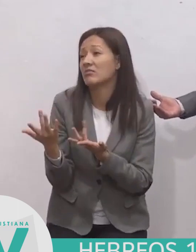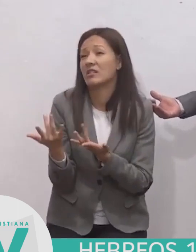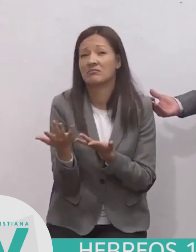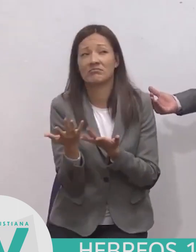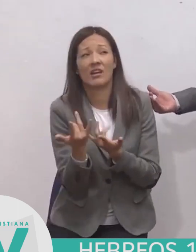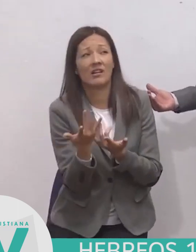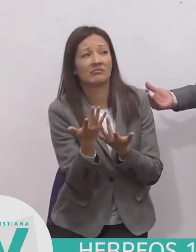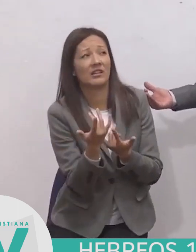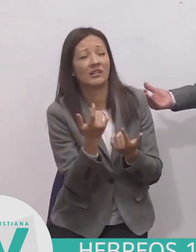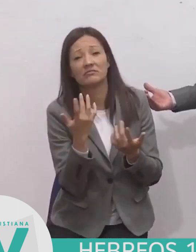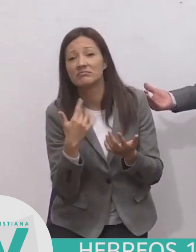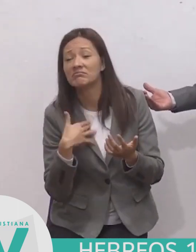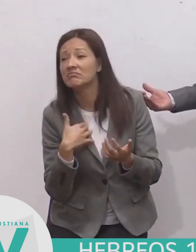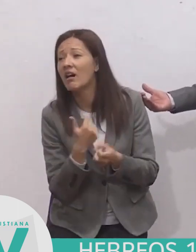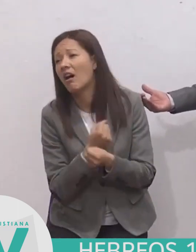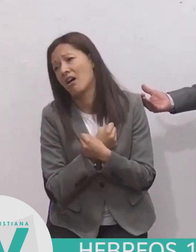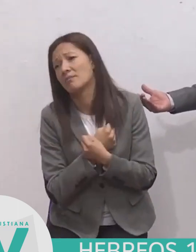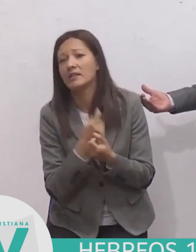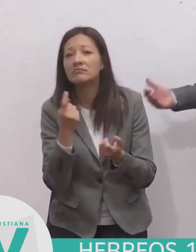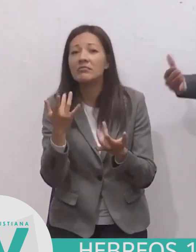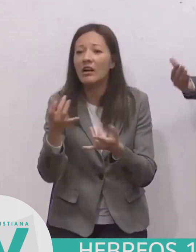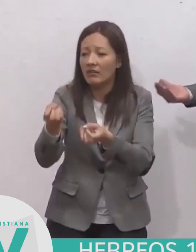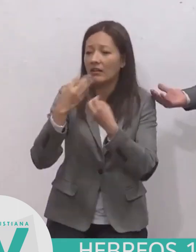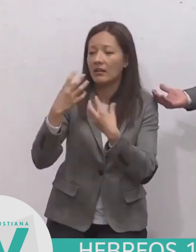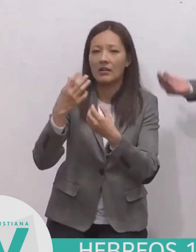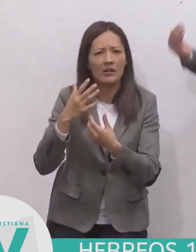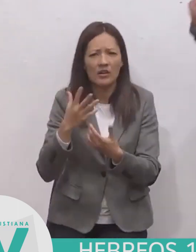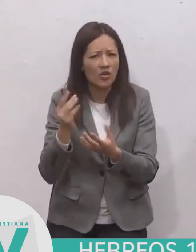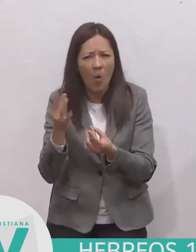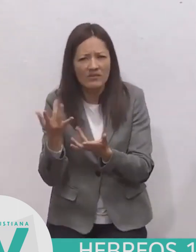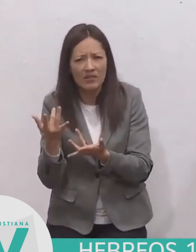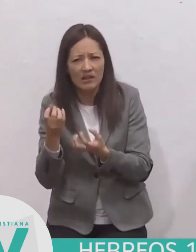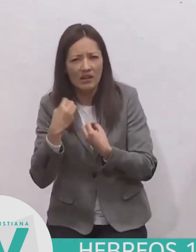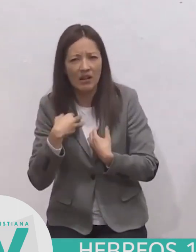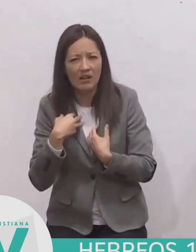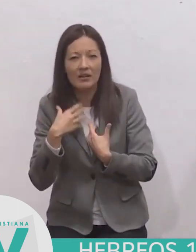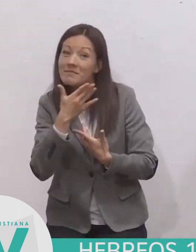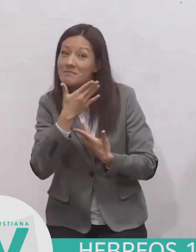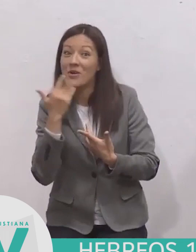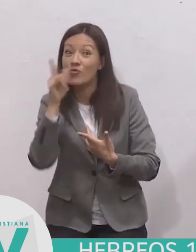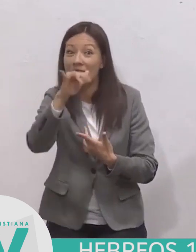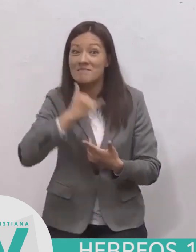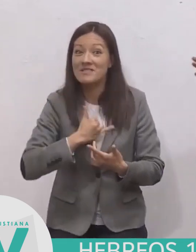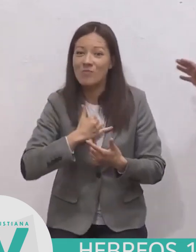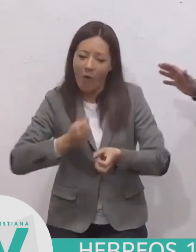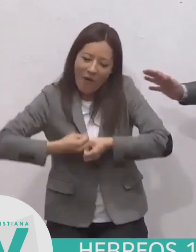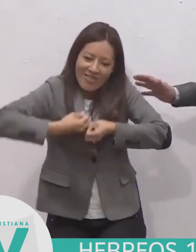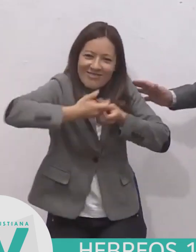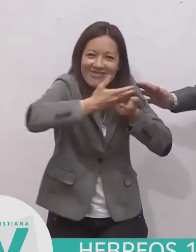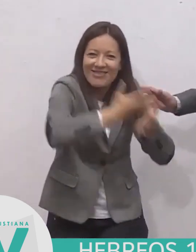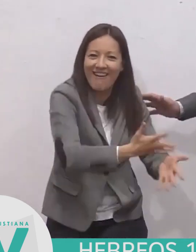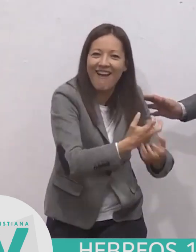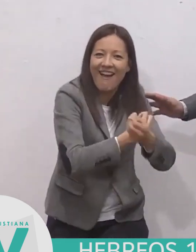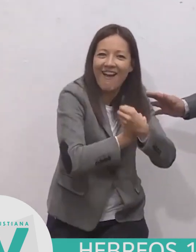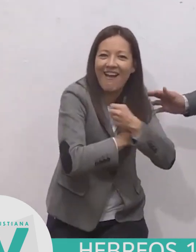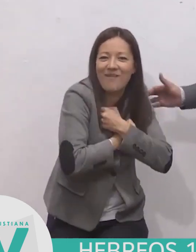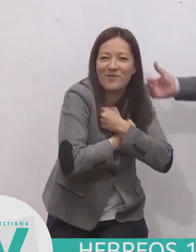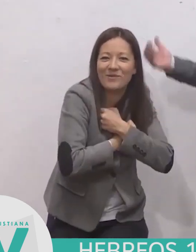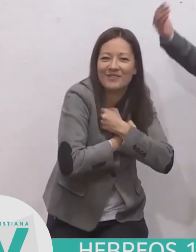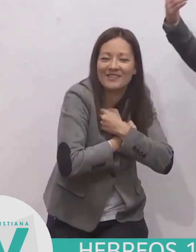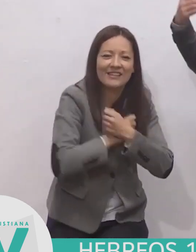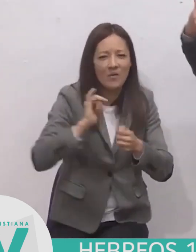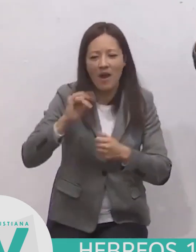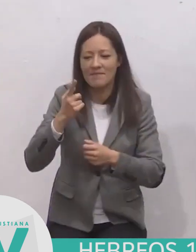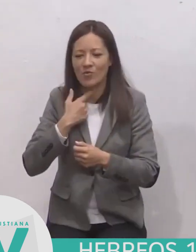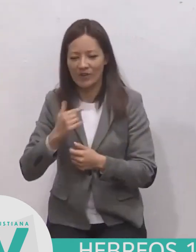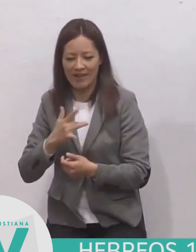problema nuestro, que estamos esperando es en recibir y no en dar. En lugar de esperando que lo amen, ¿usted qué? Ame como le